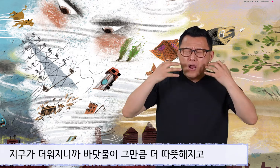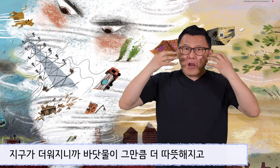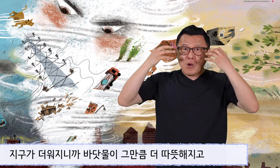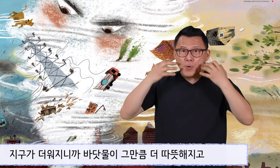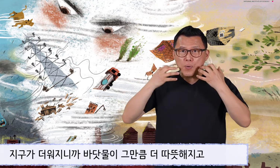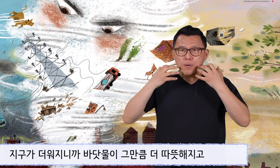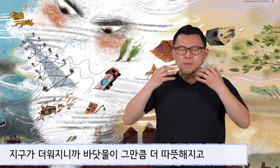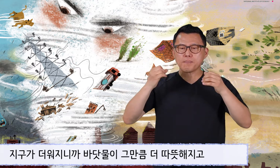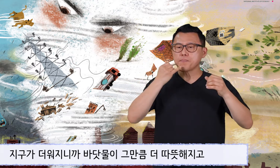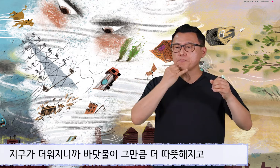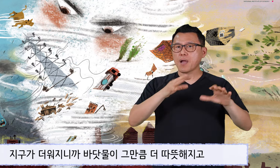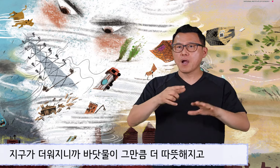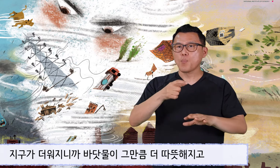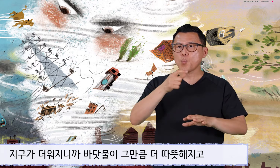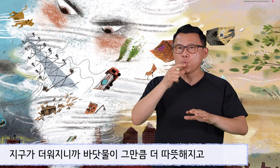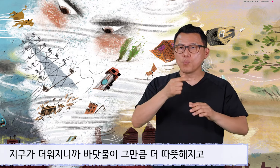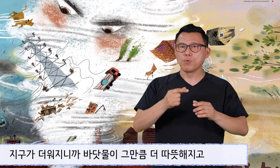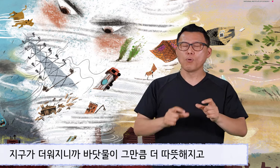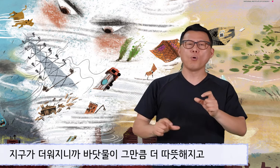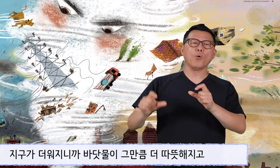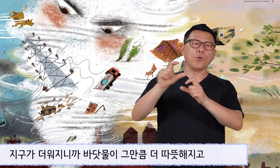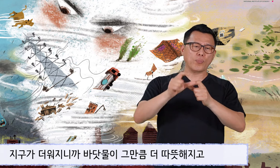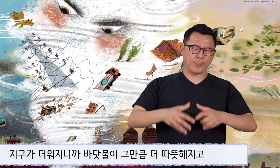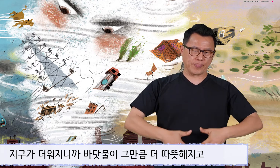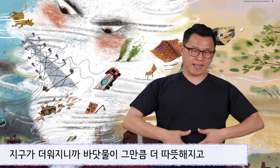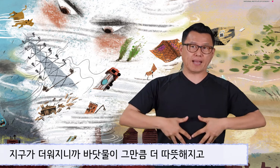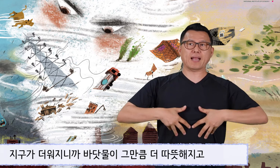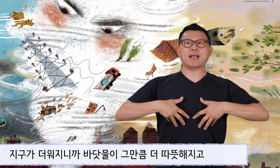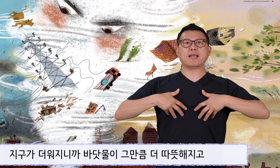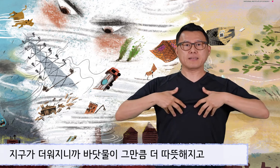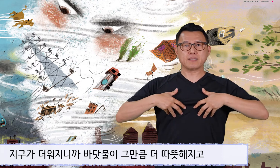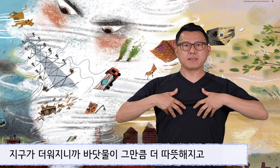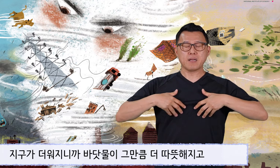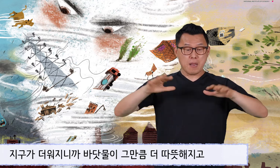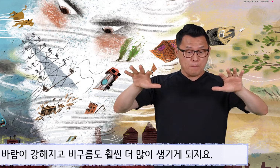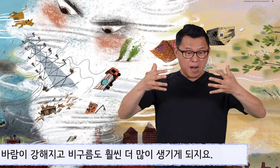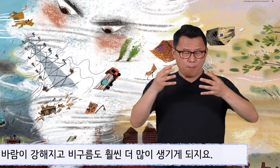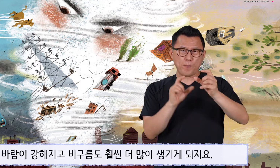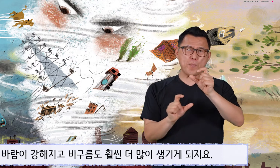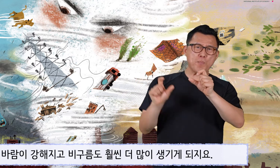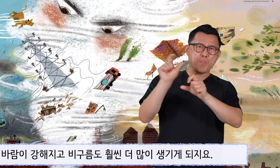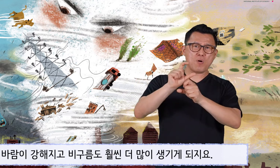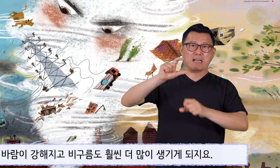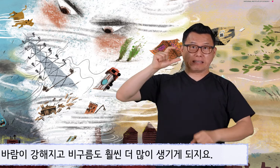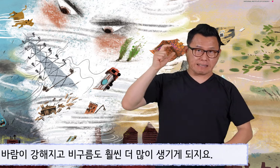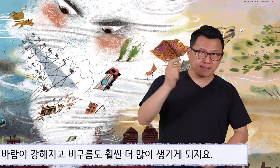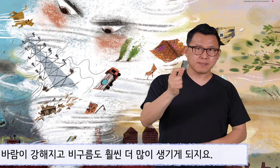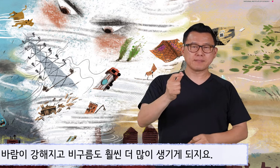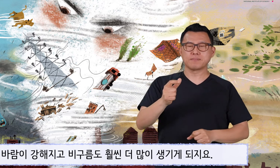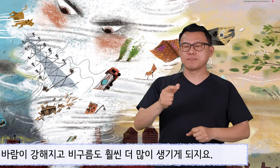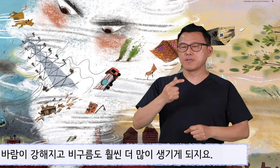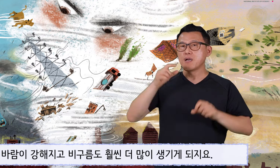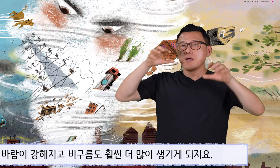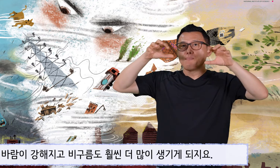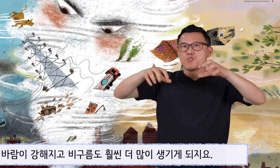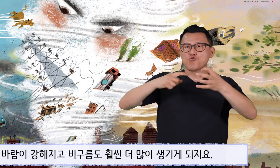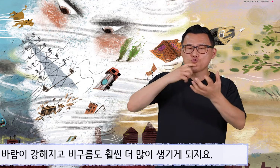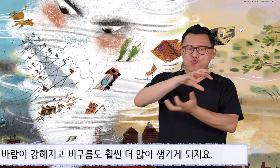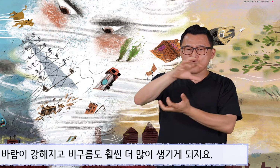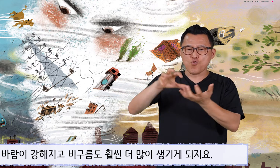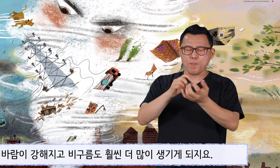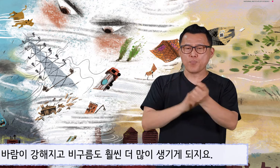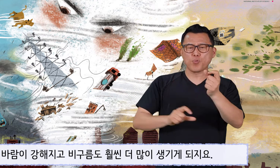지구가 더워지니까 바닷물이 그만큼 더 따뜻해지고 바람이 강해지고